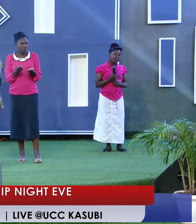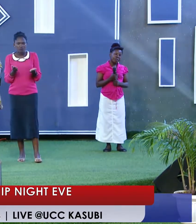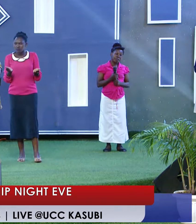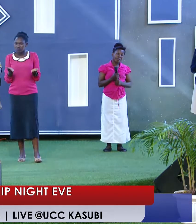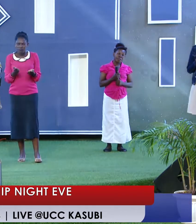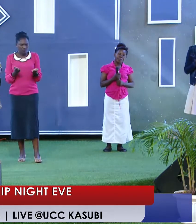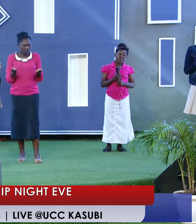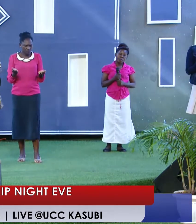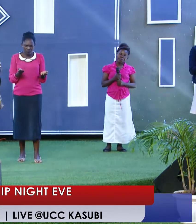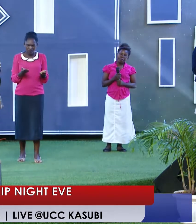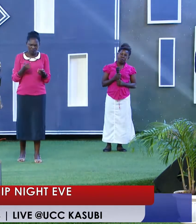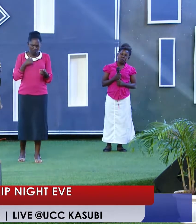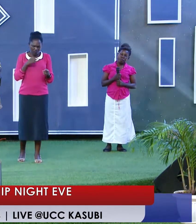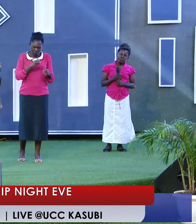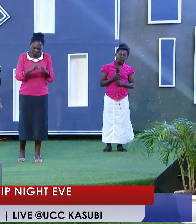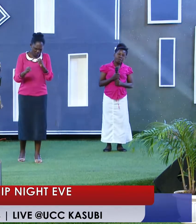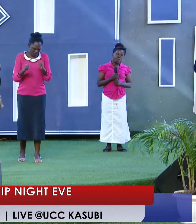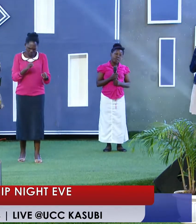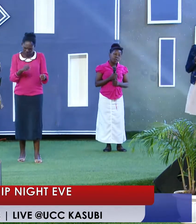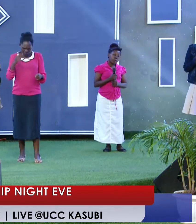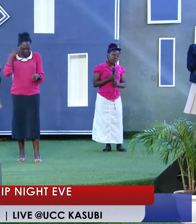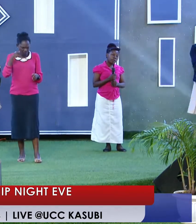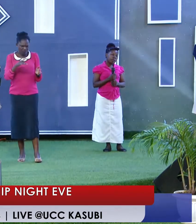Oliwa, Nonya Yesu.